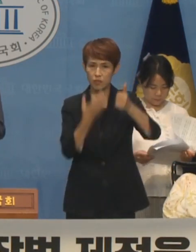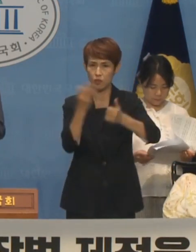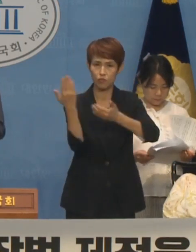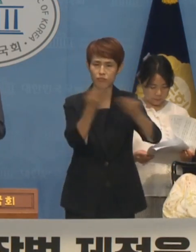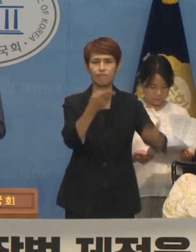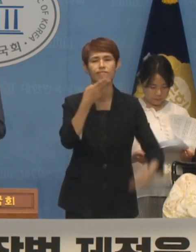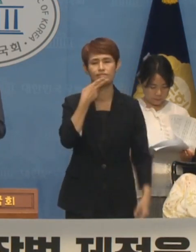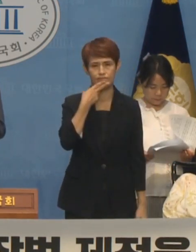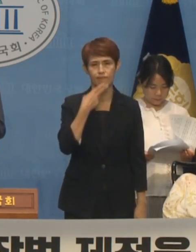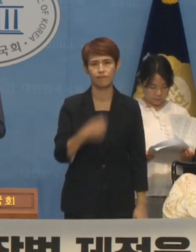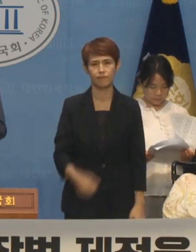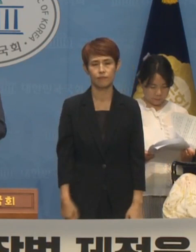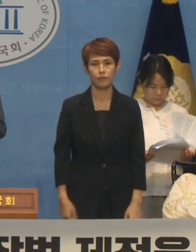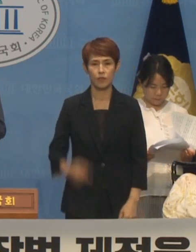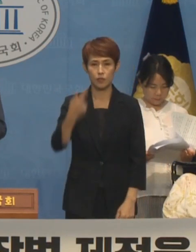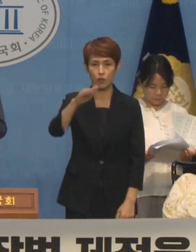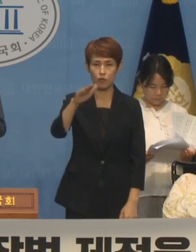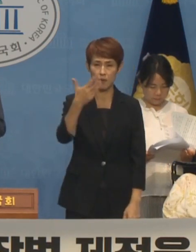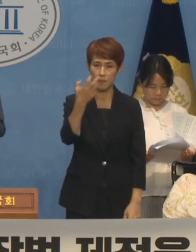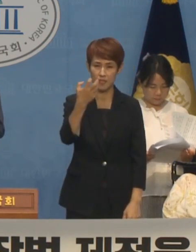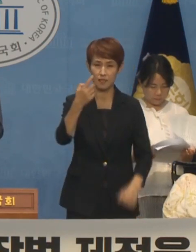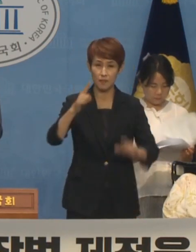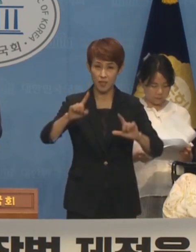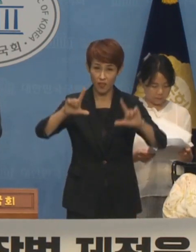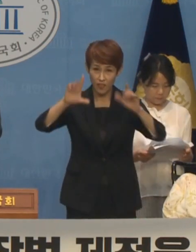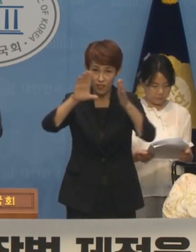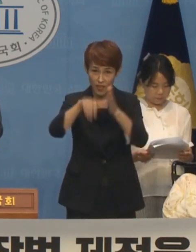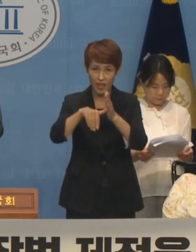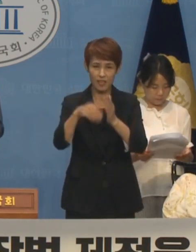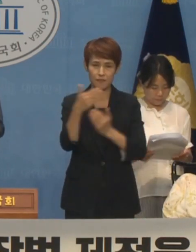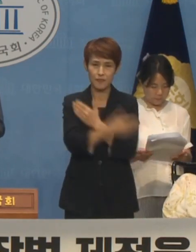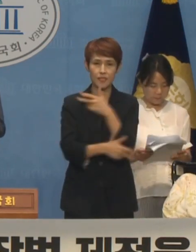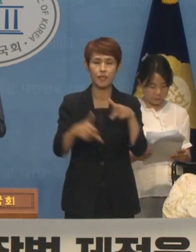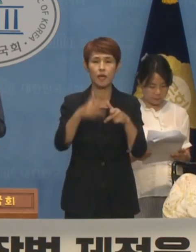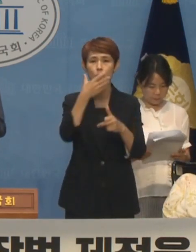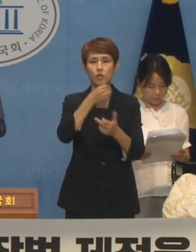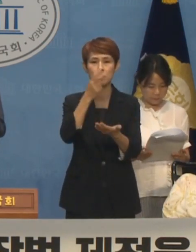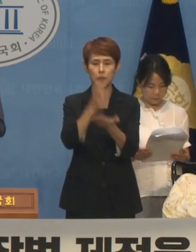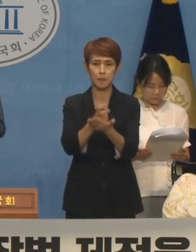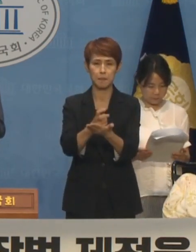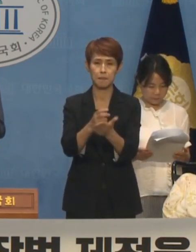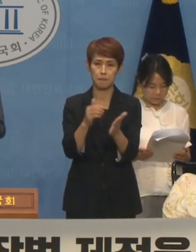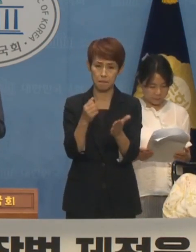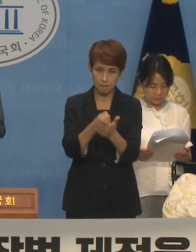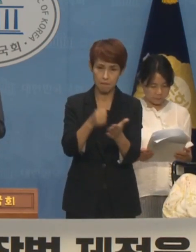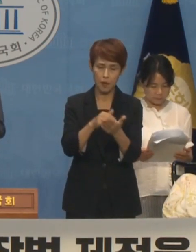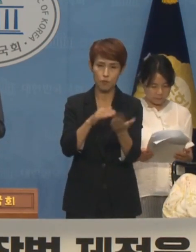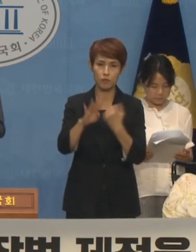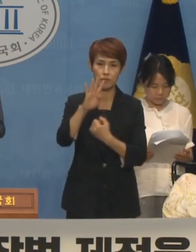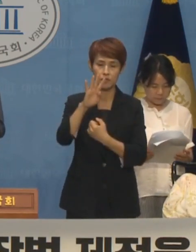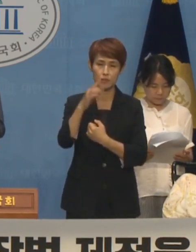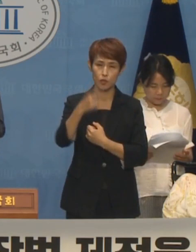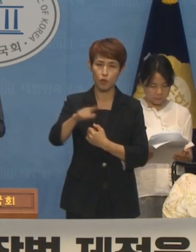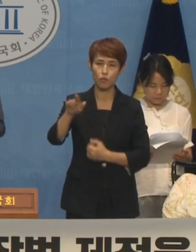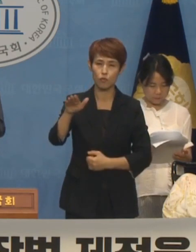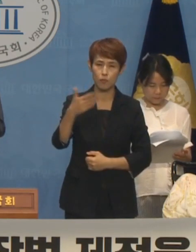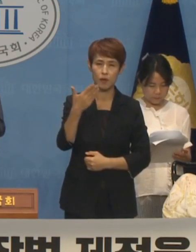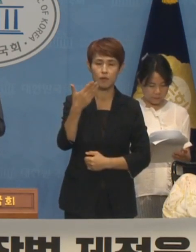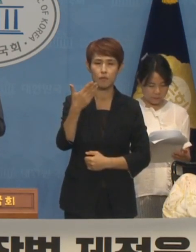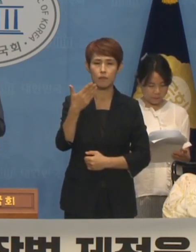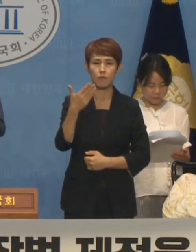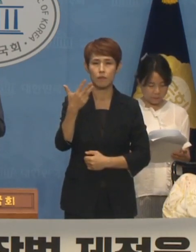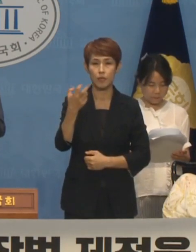못했다. 1981년에 심신장애자 복지법이 제정되고 43년, 1989년에